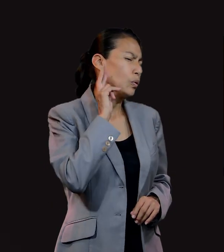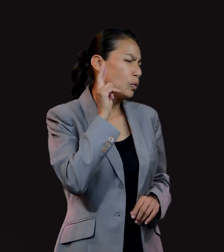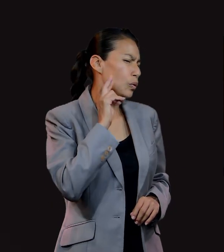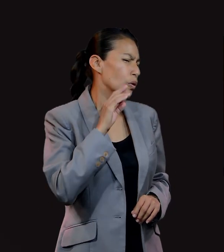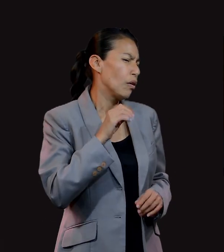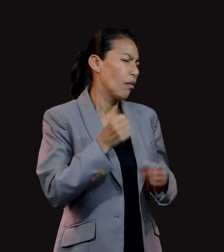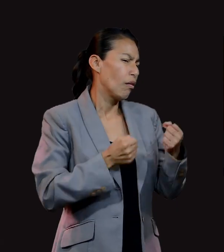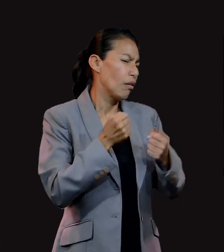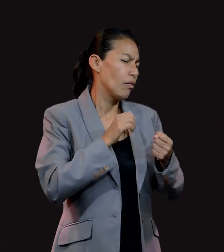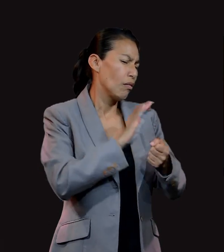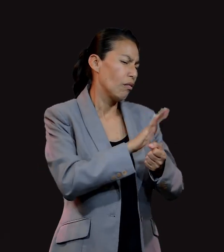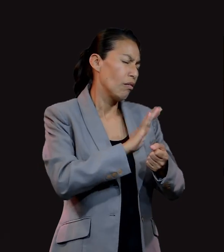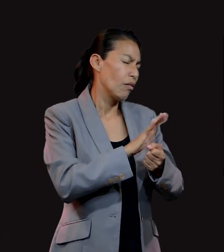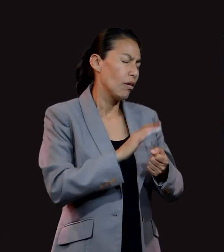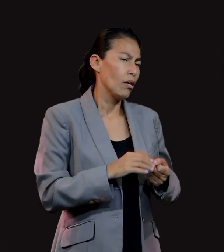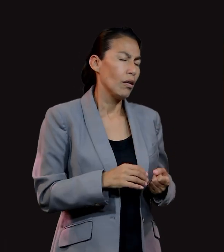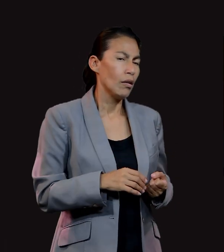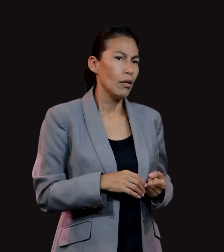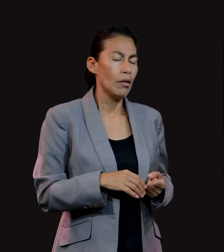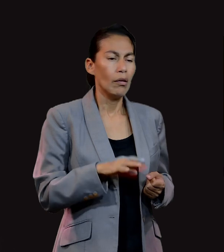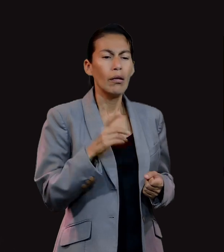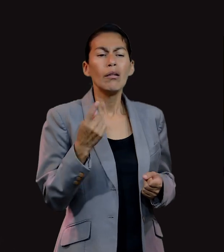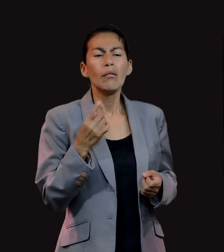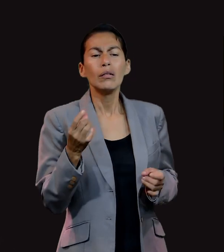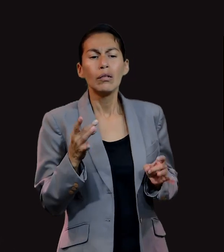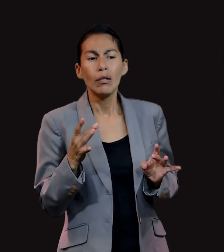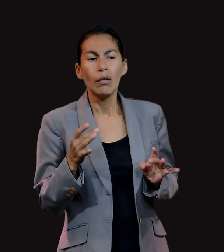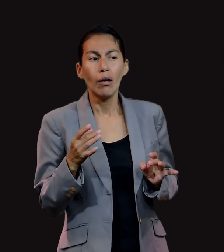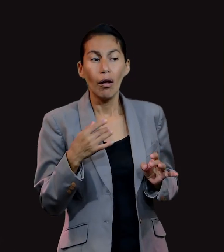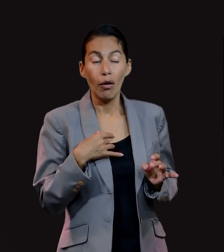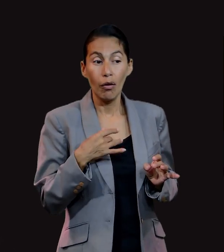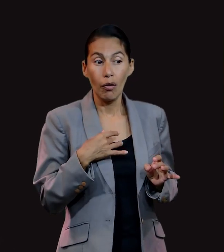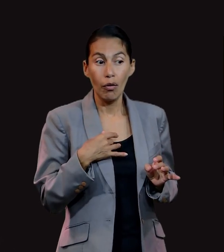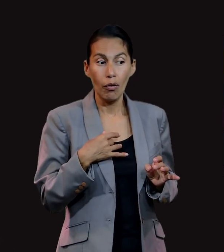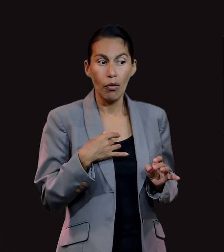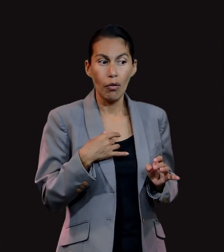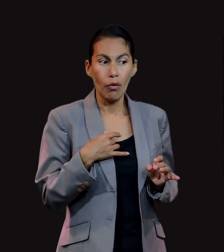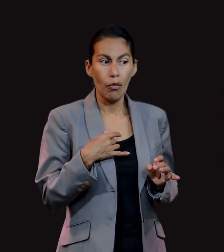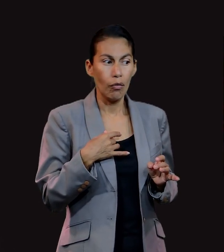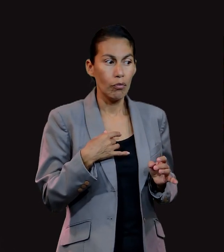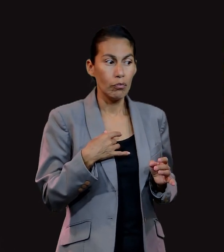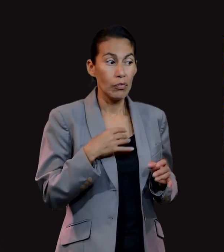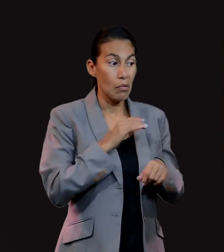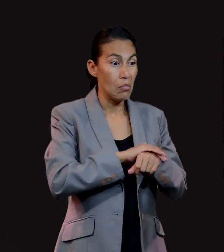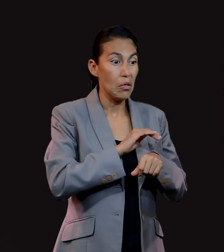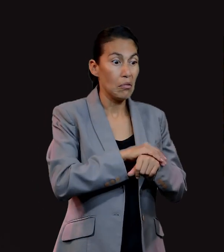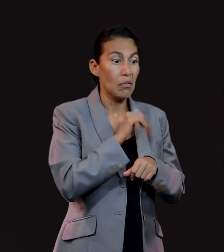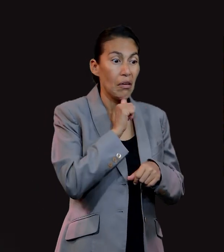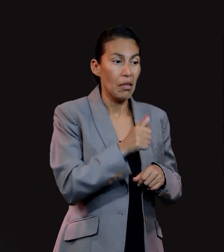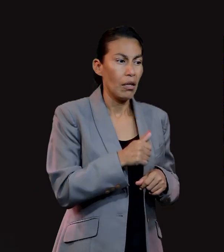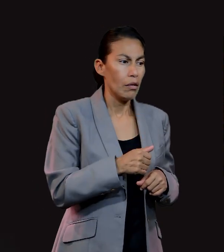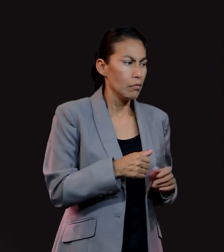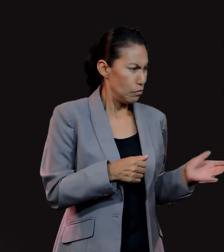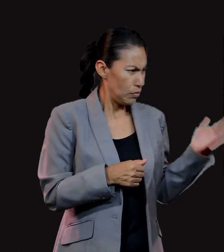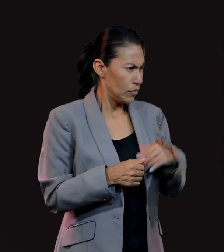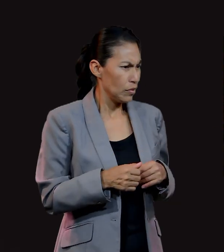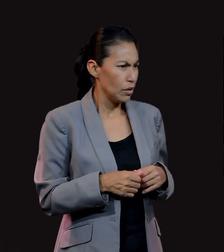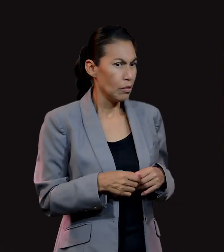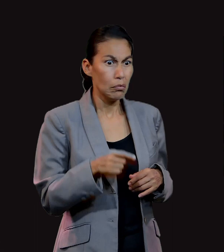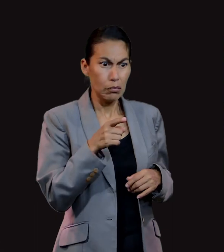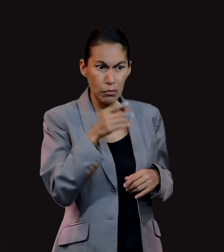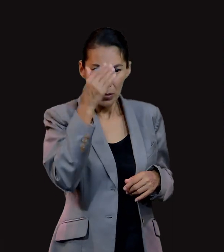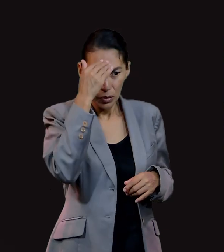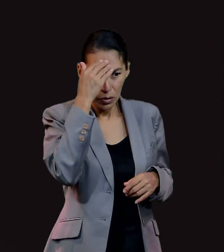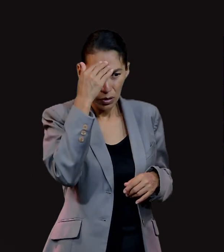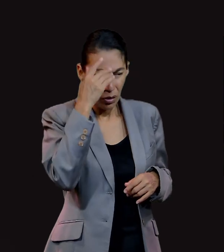digo mi amigo no está dice que está en Nueva York y yo estaba ahí en Virginia y entonces dice no va a venir dice que va a venir no, no va a venir váyase conmigo usted